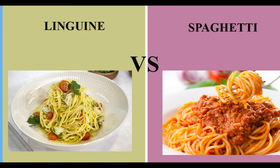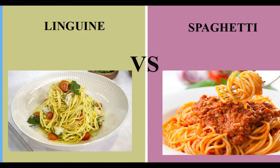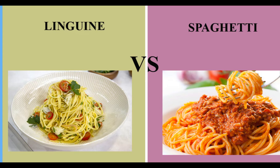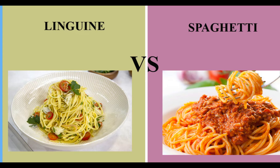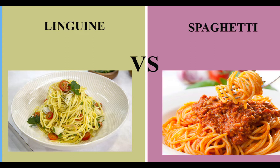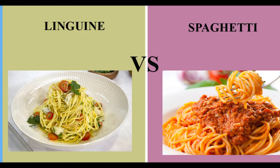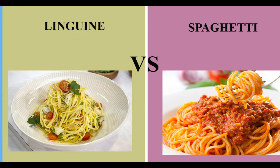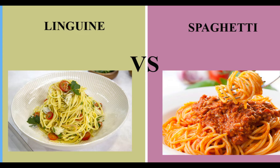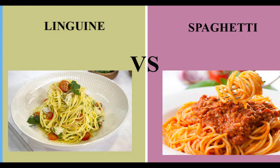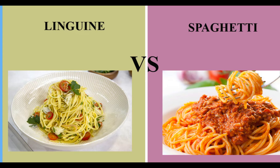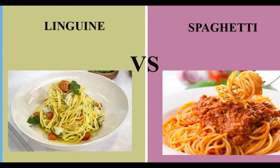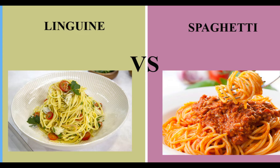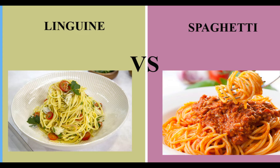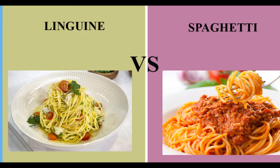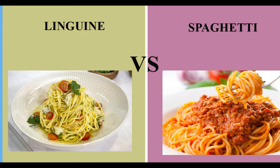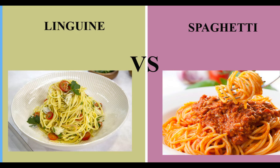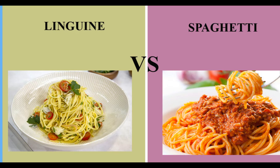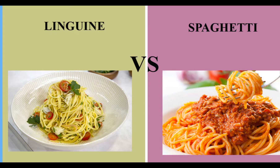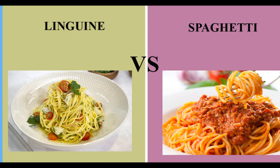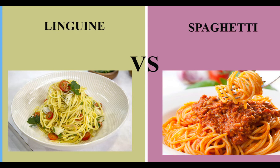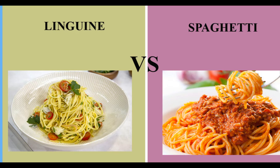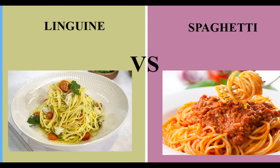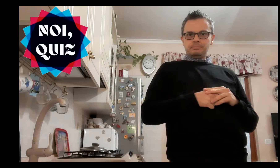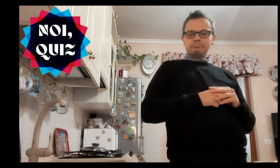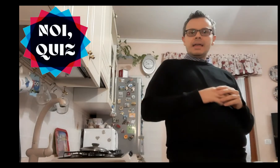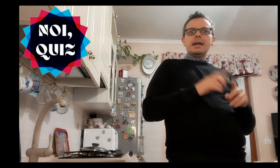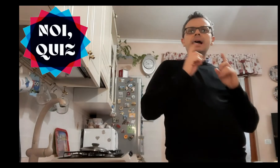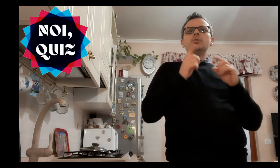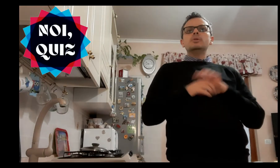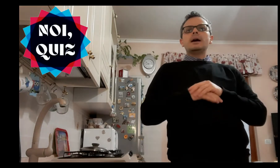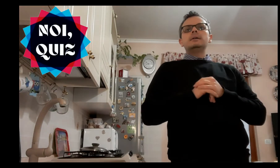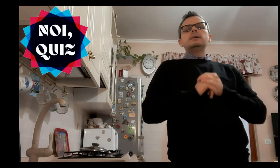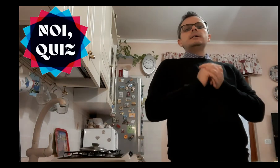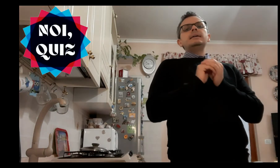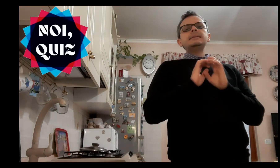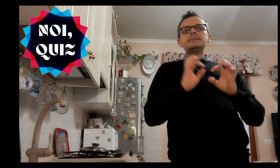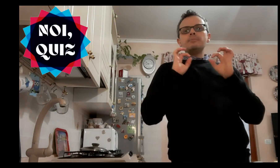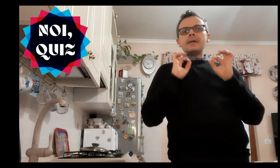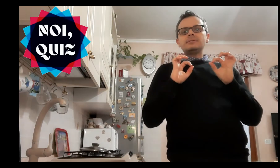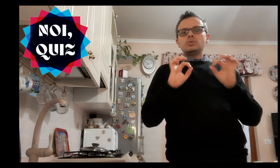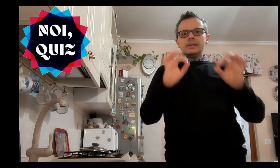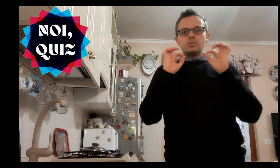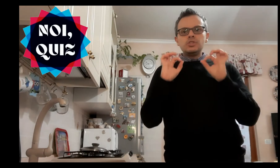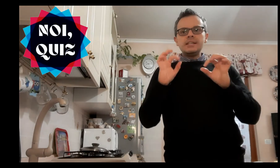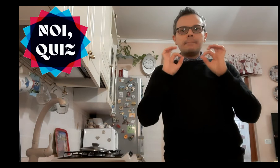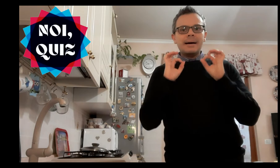versus linguine, uno o l'altra, decidere. Allora, esiste un piatto della cucina